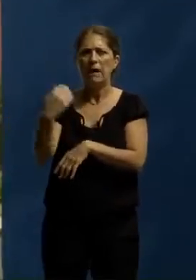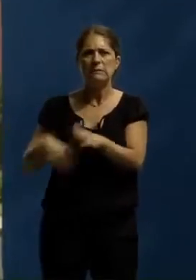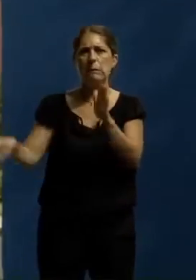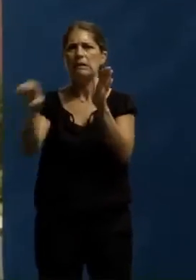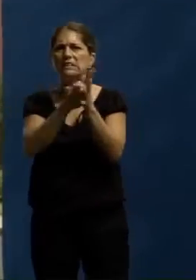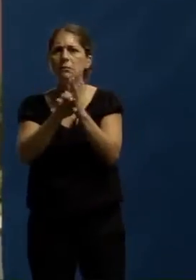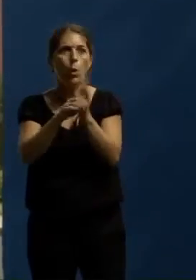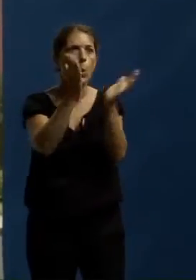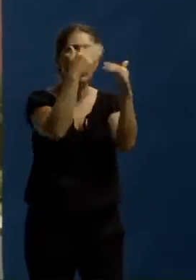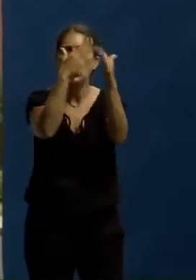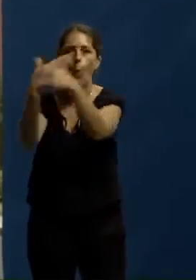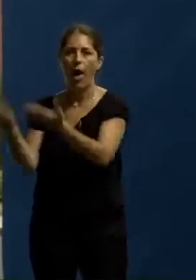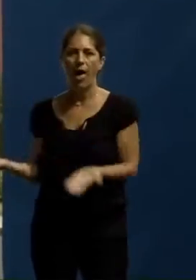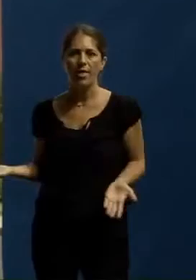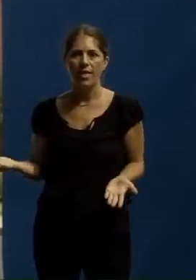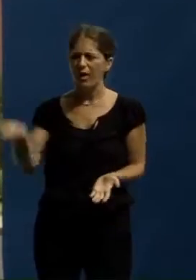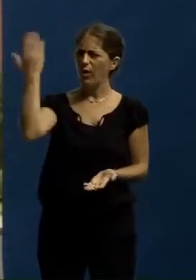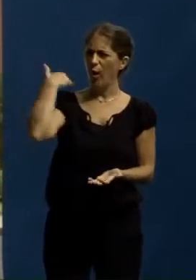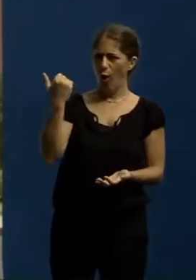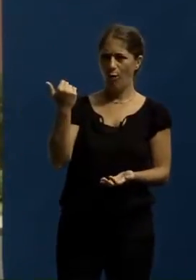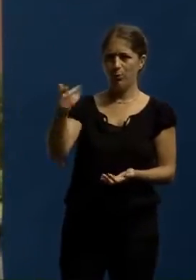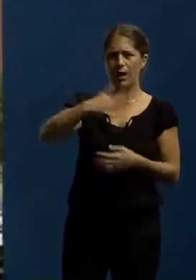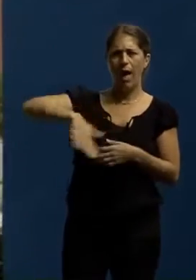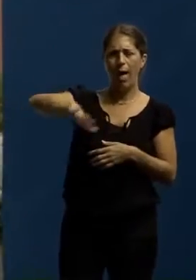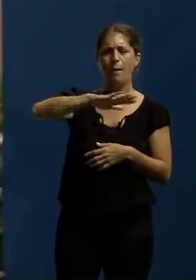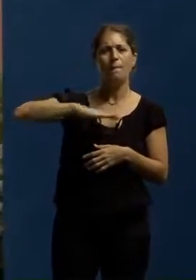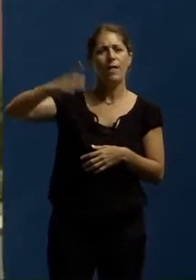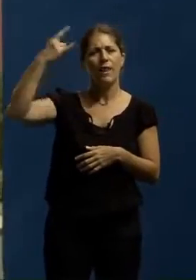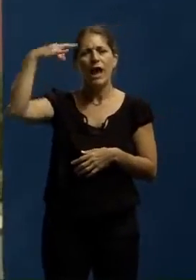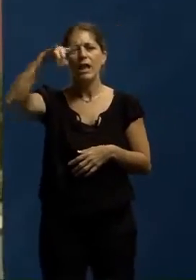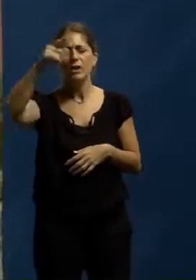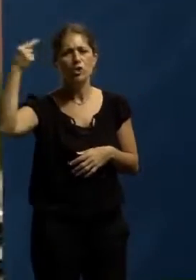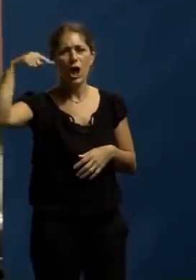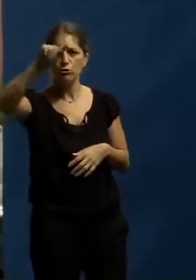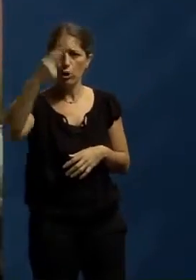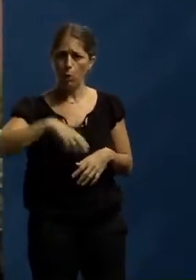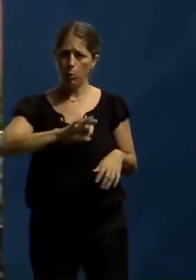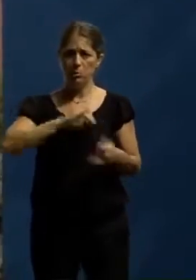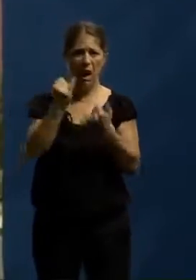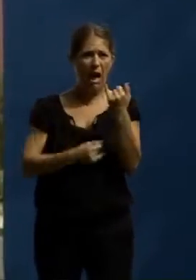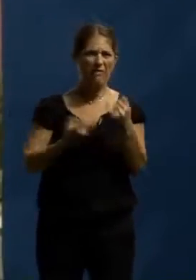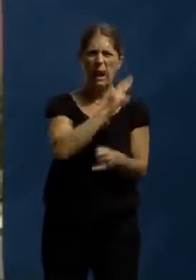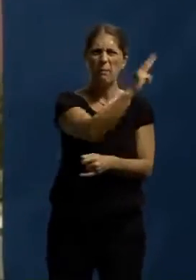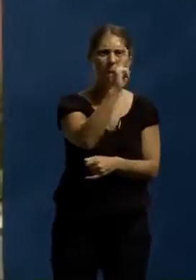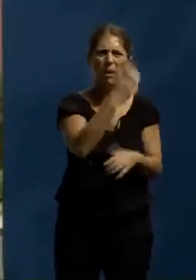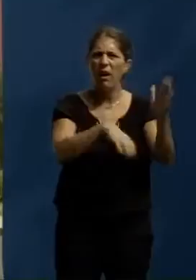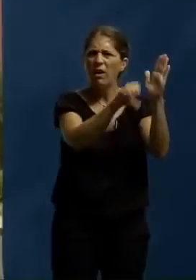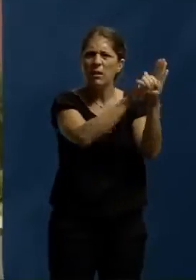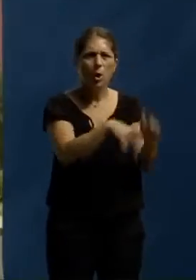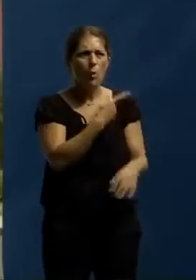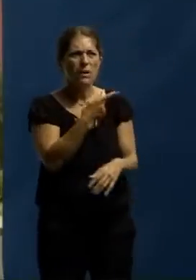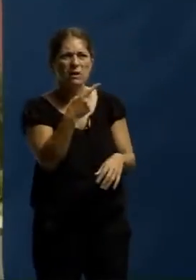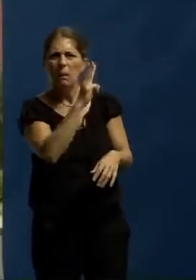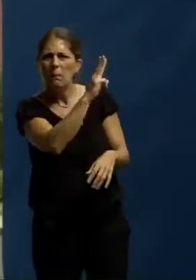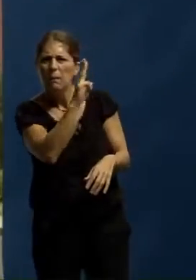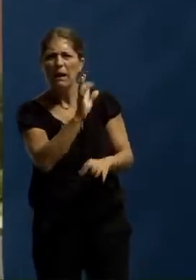ningures. Onte hubo un mitin na Praza de Toros de Pontevedra onde non apareceu o logo do Partido Popular para nada, nin as siglas do Partido Popular